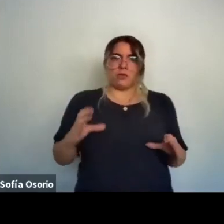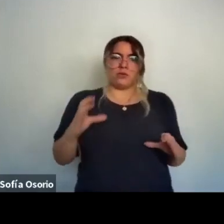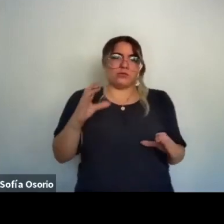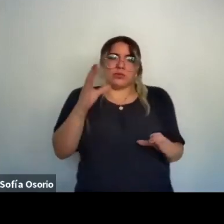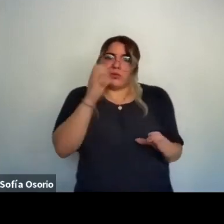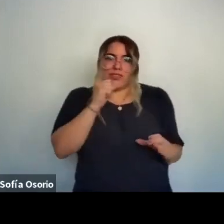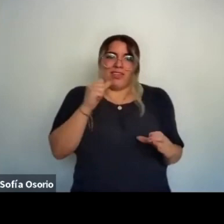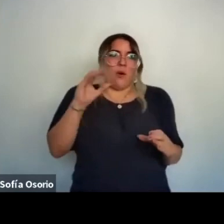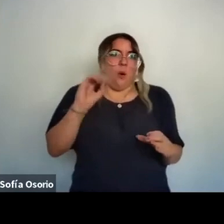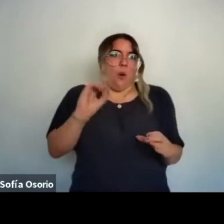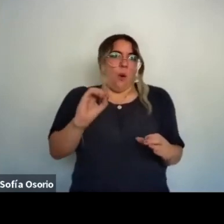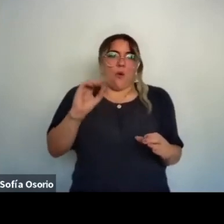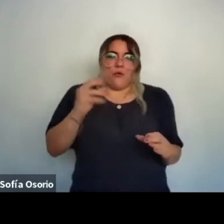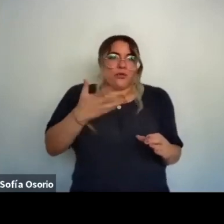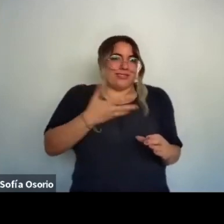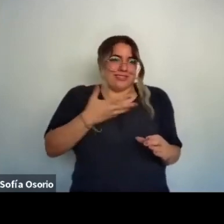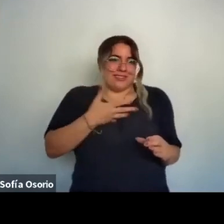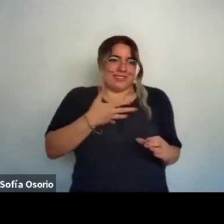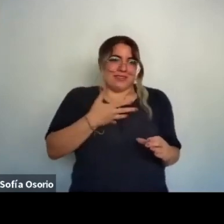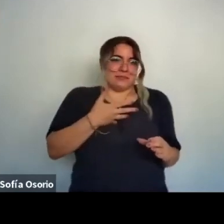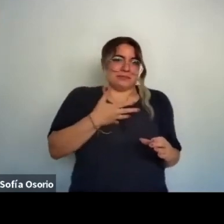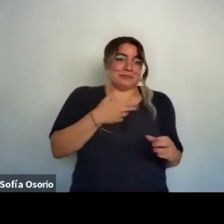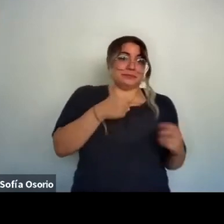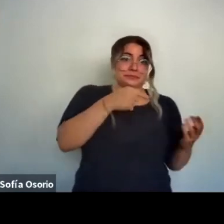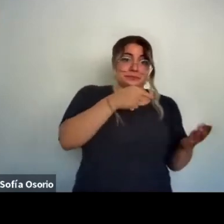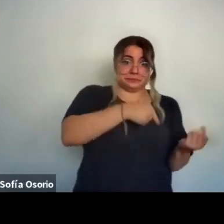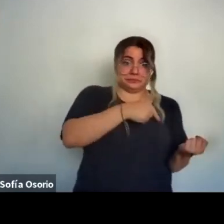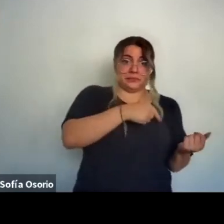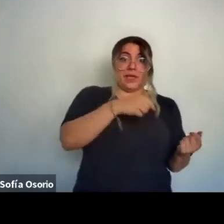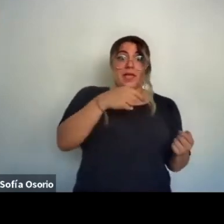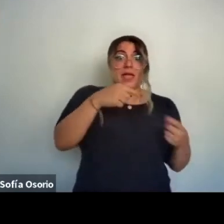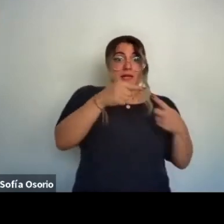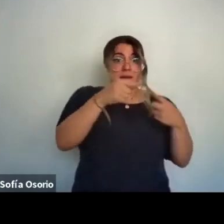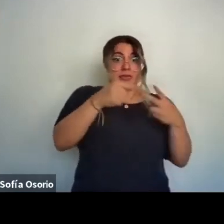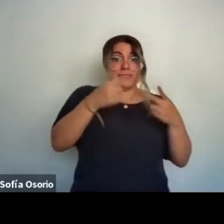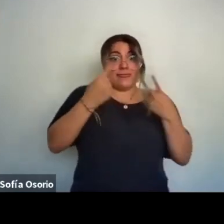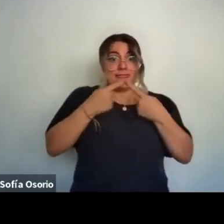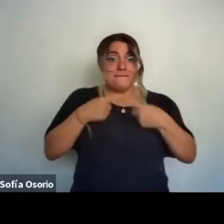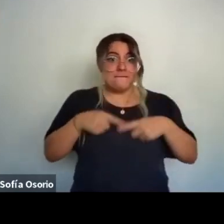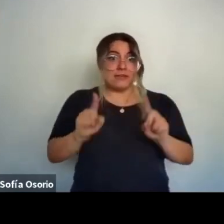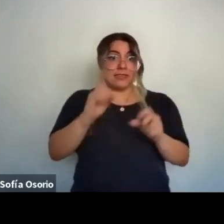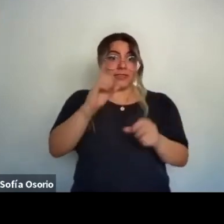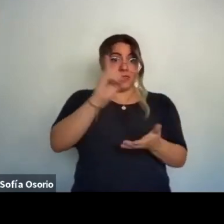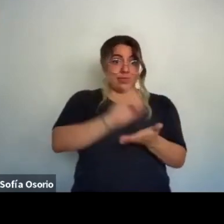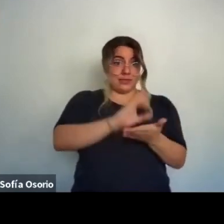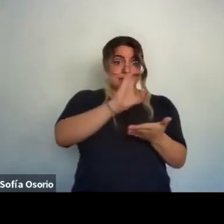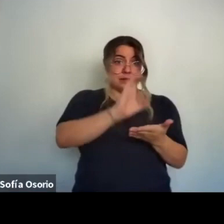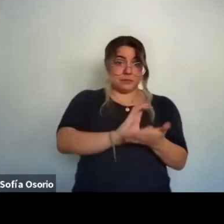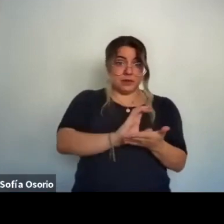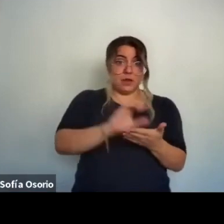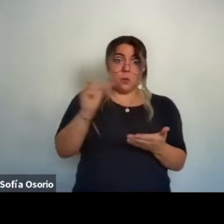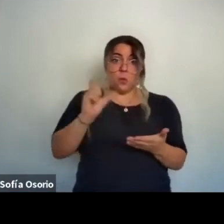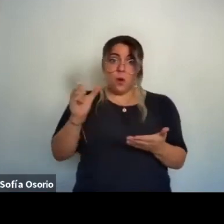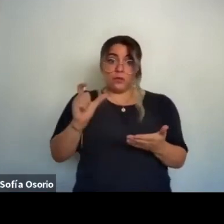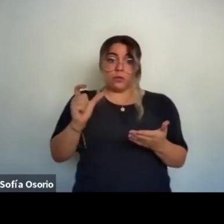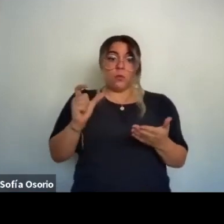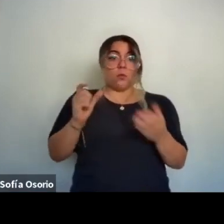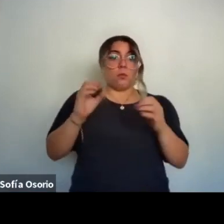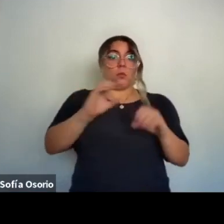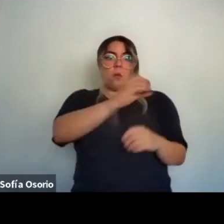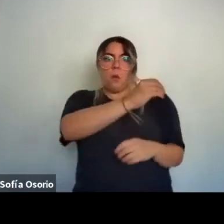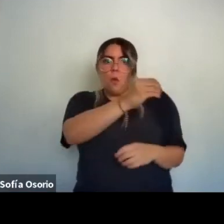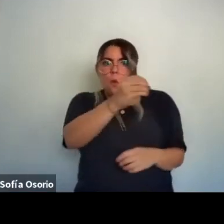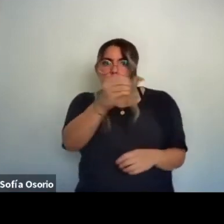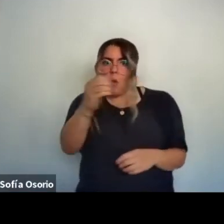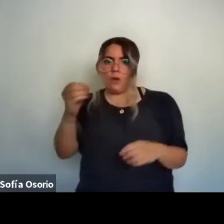defectuoso, y discapacidad es la desventaja o la limitación de actividad causada por una organización social